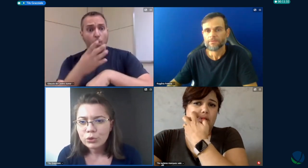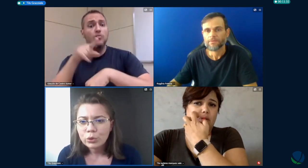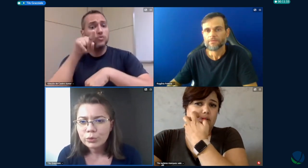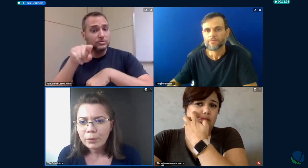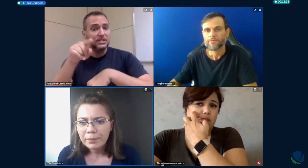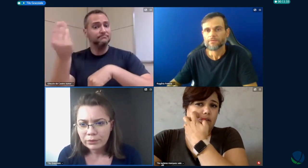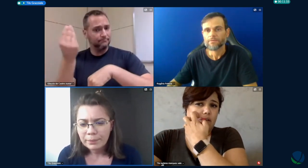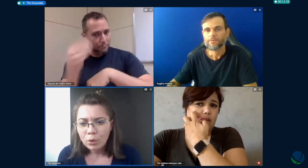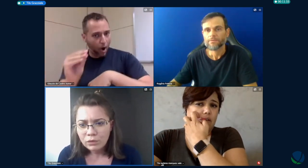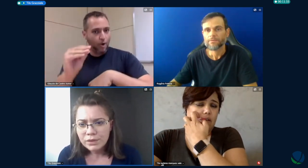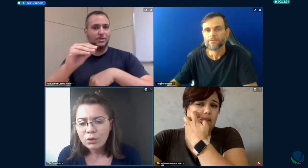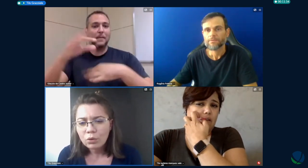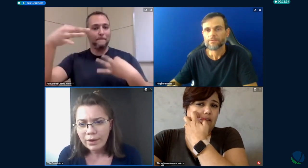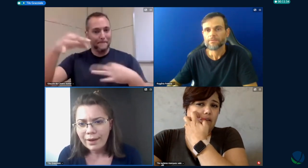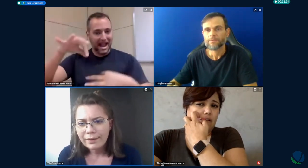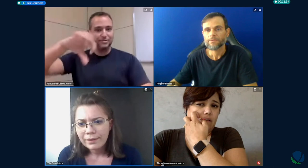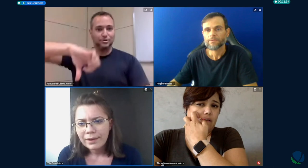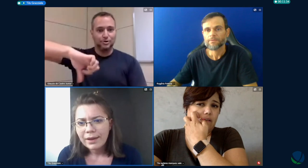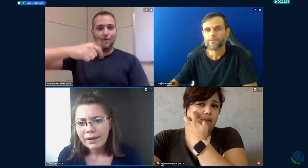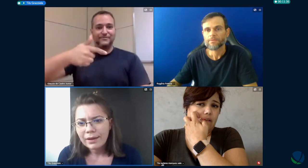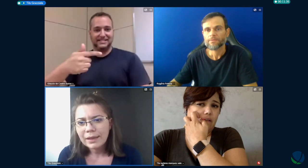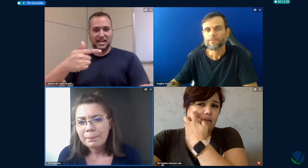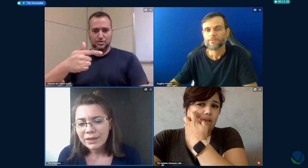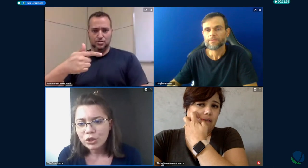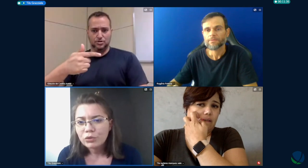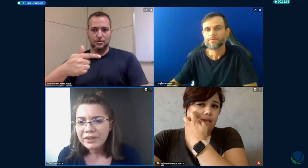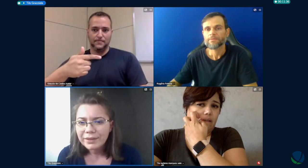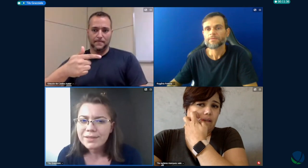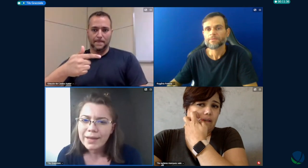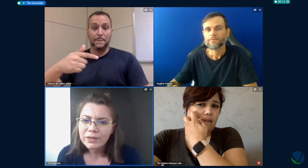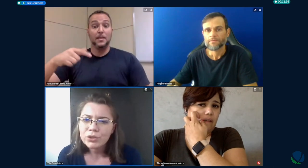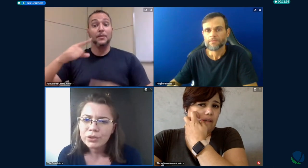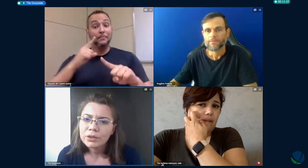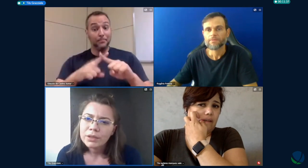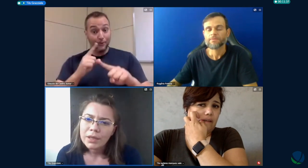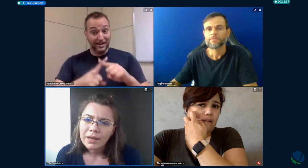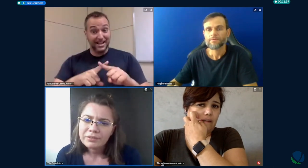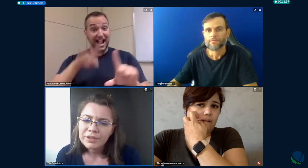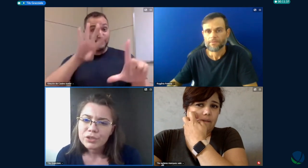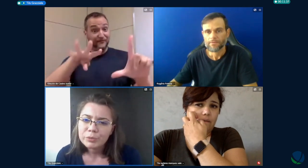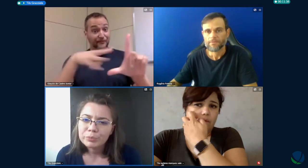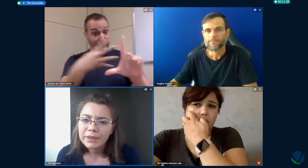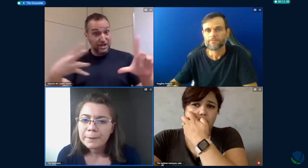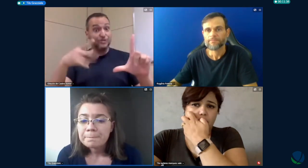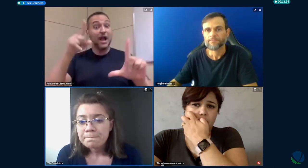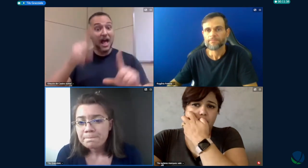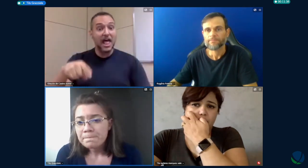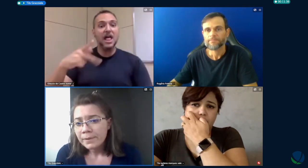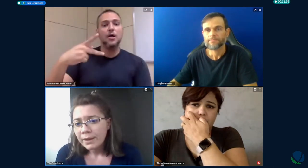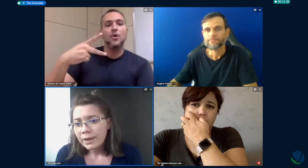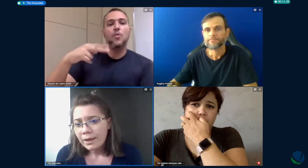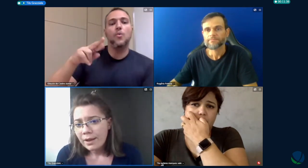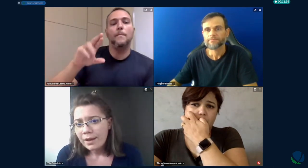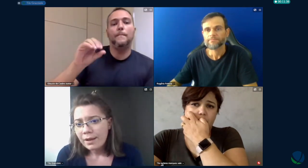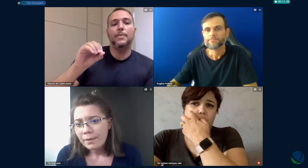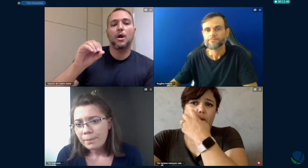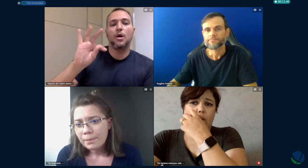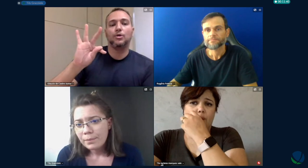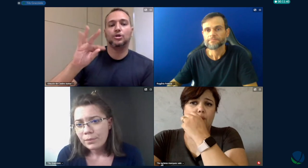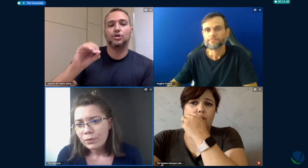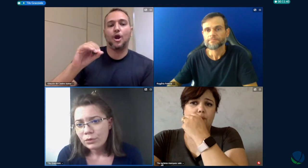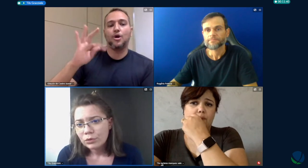Você apresentou em outro momento. É bom você colocar na página 97 a ficha,